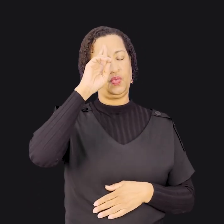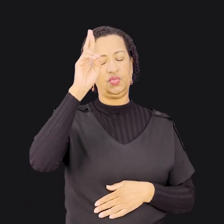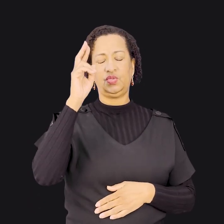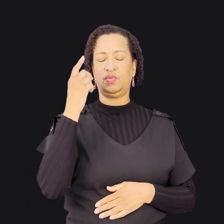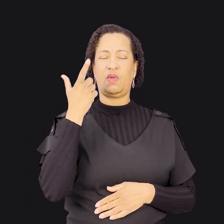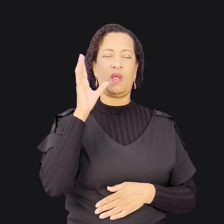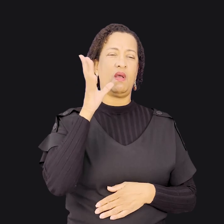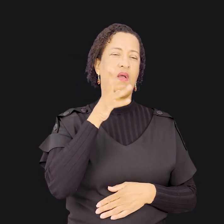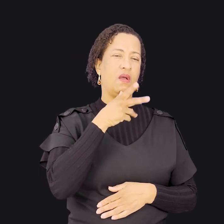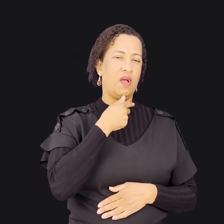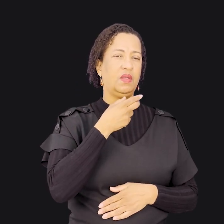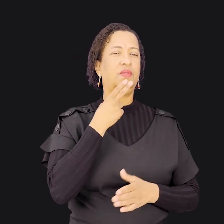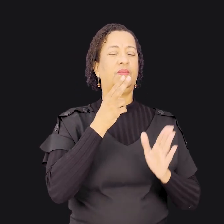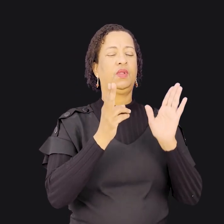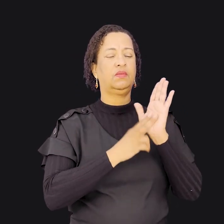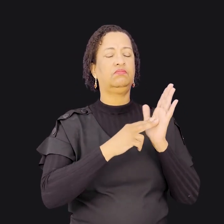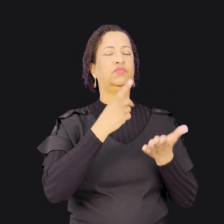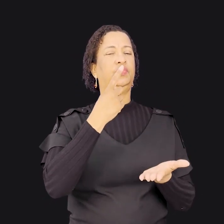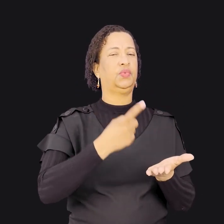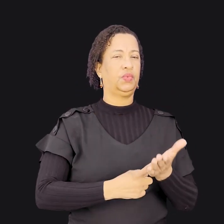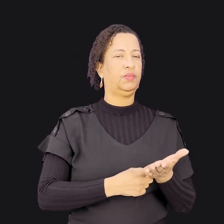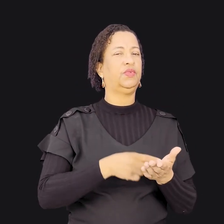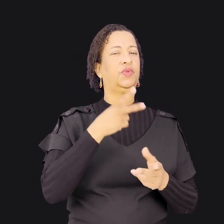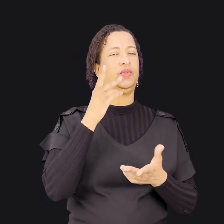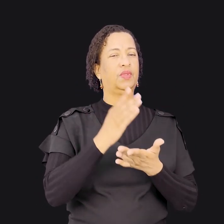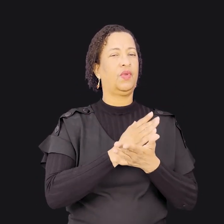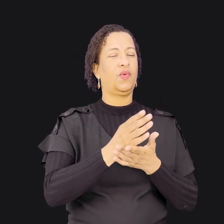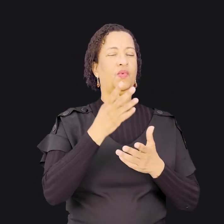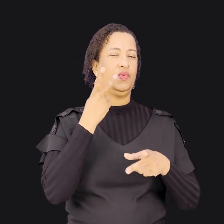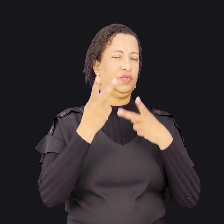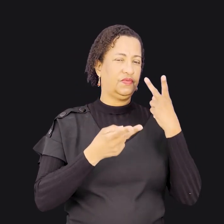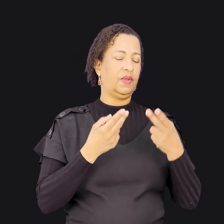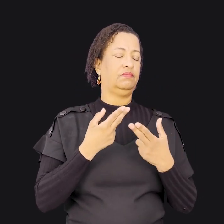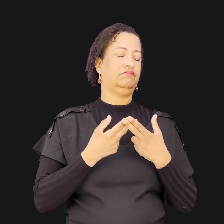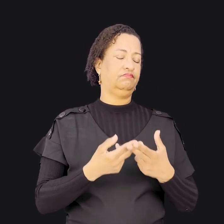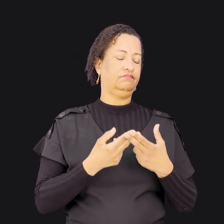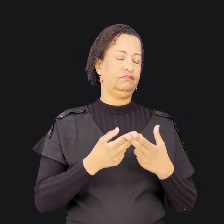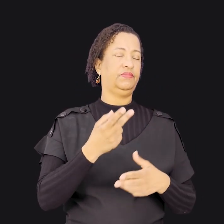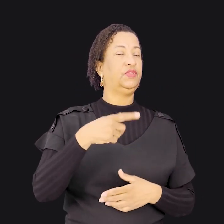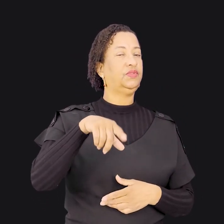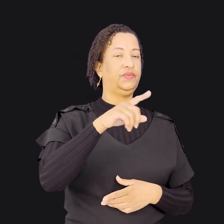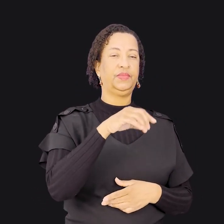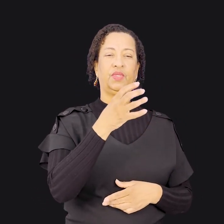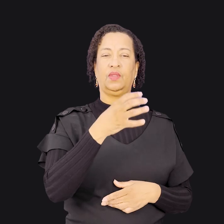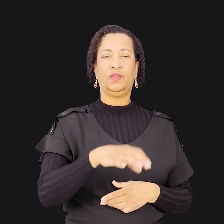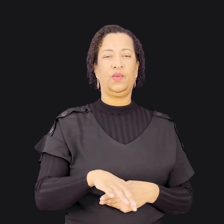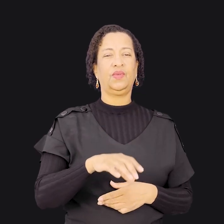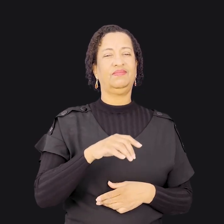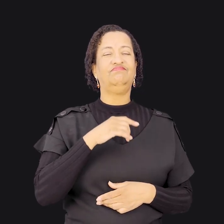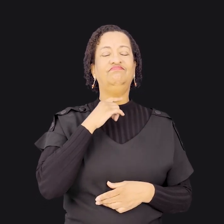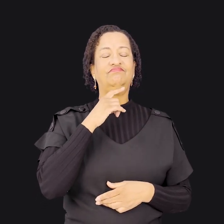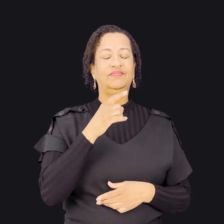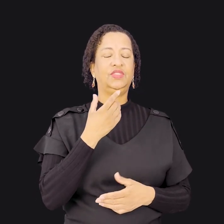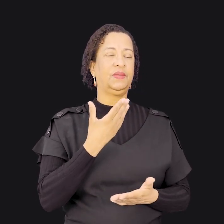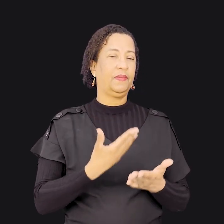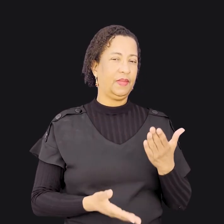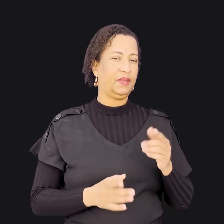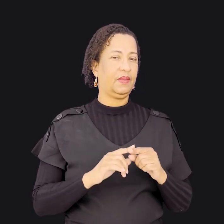em cumprir a sua promessa como julgam alguns. Ao contrário, Ele é paciente com vocês, não querendo que ninguém pereça, mas